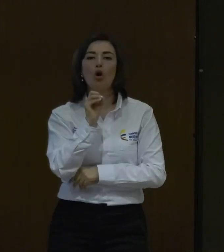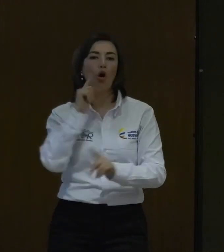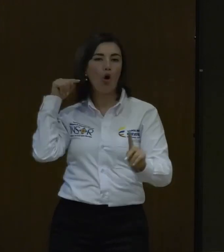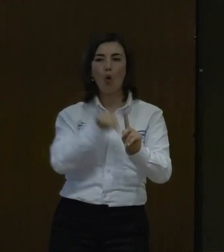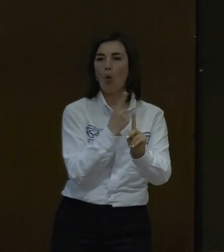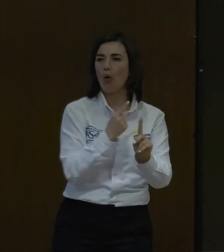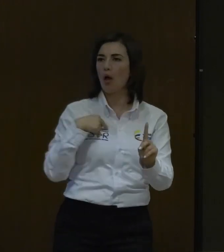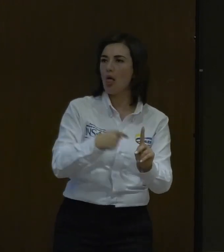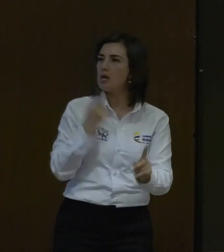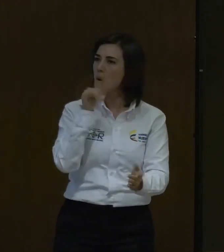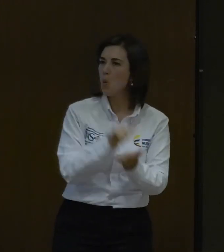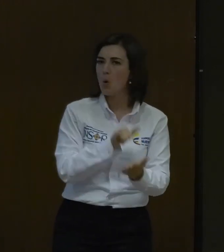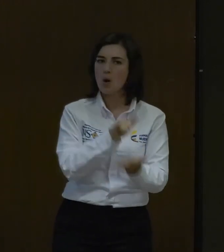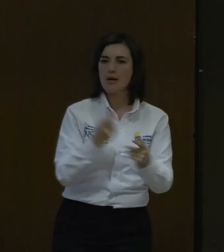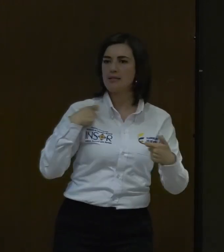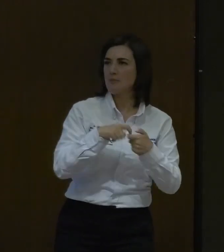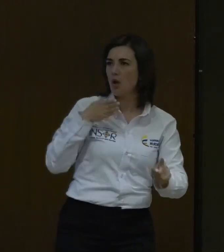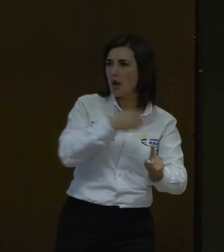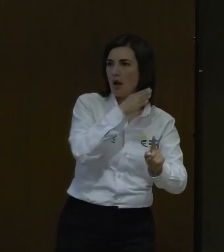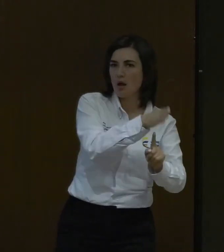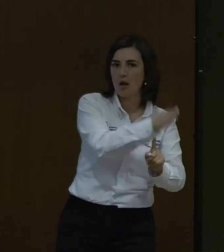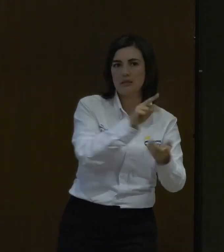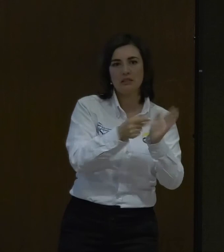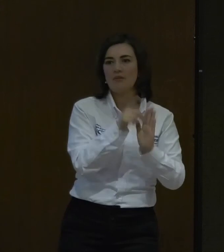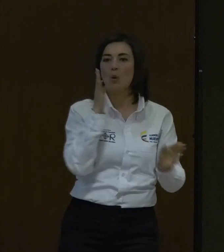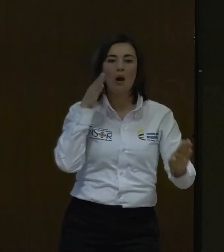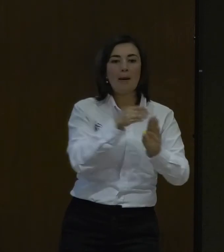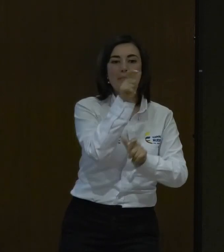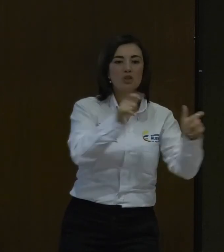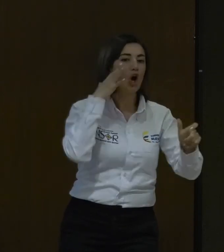sigue persistiendo. Pero la evidencia